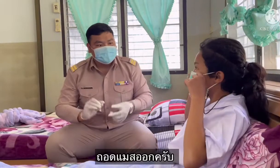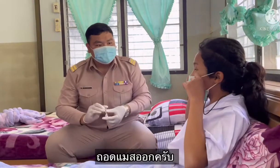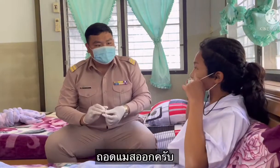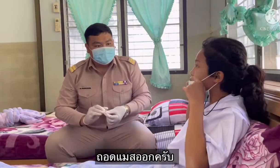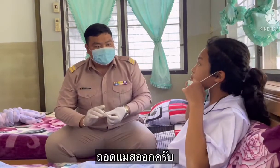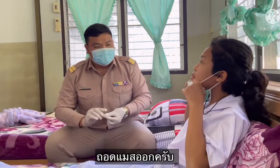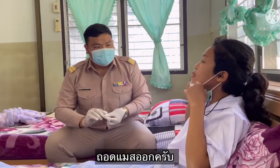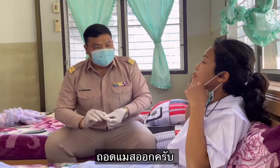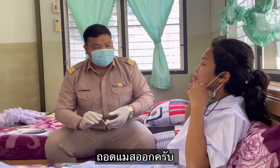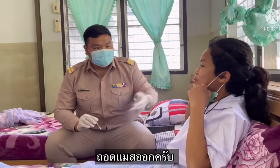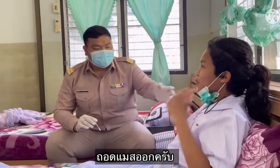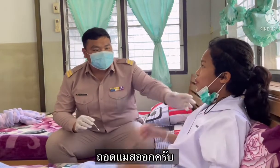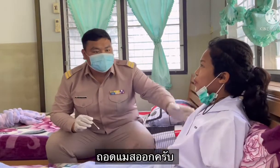ถอดแมสก์ออกครับ